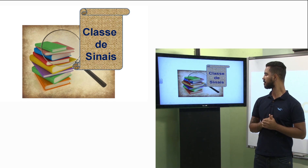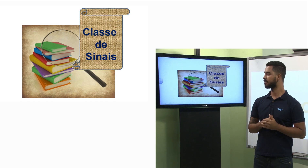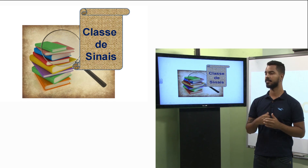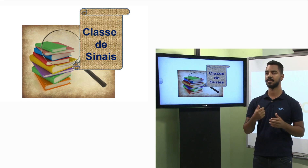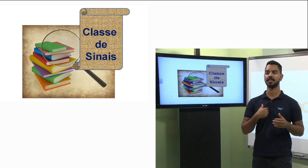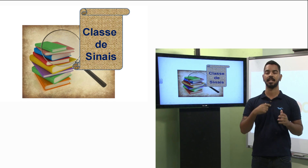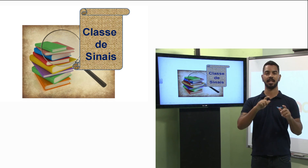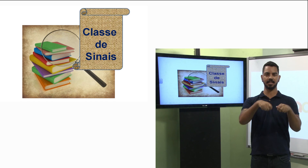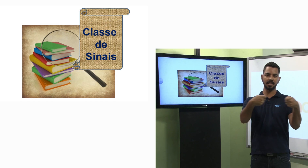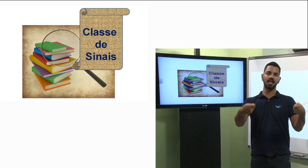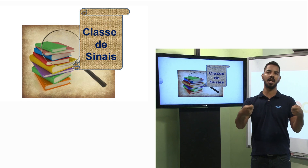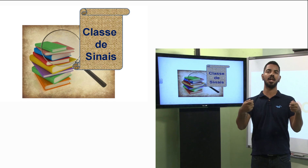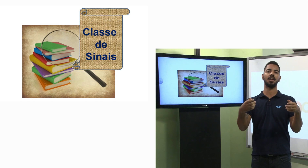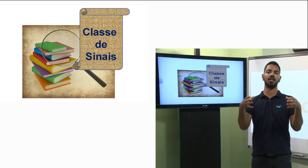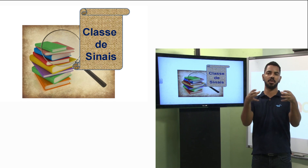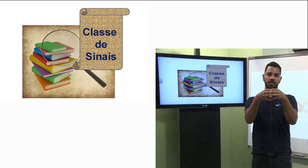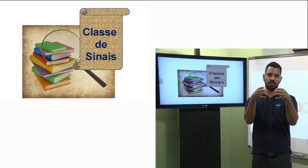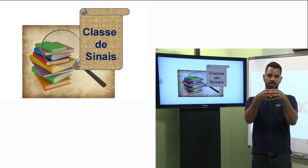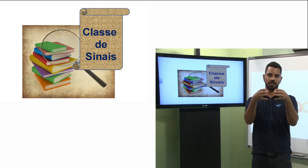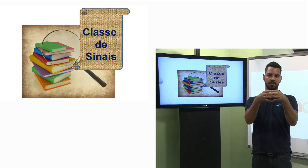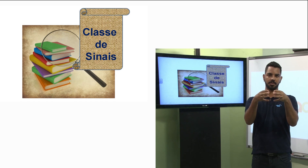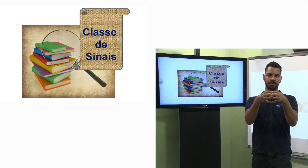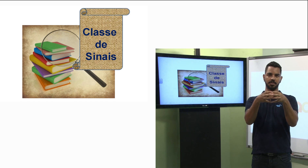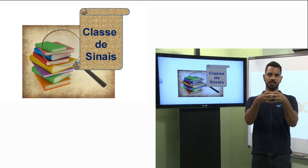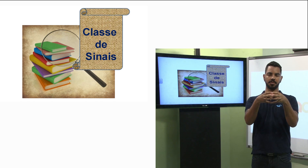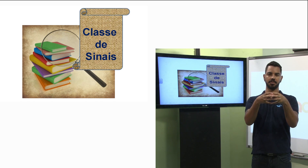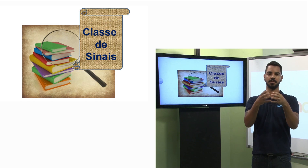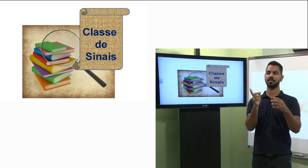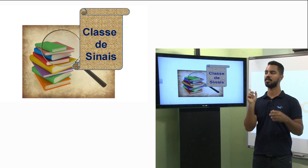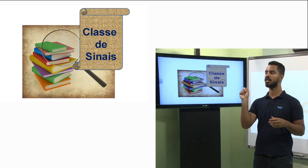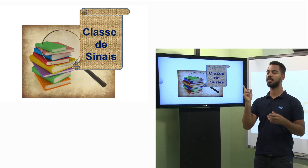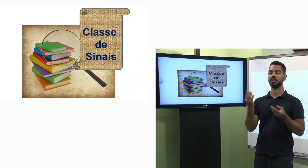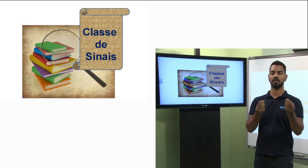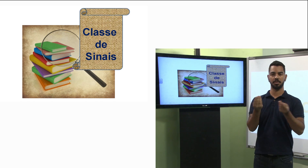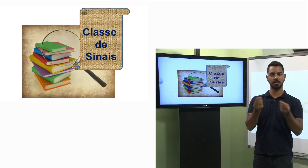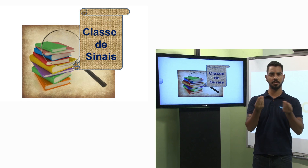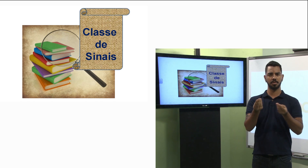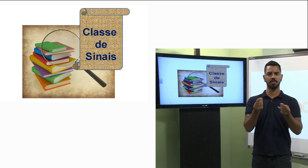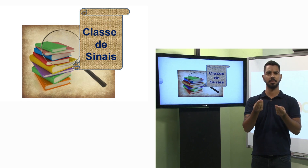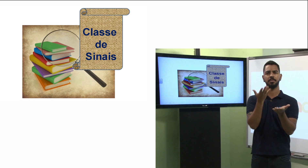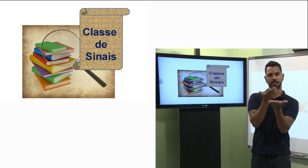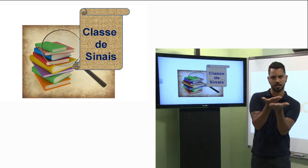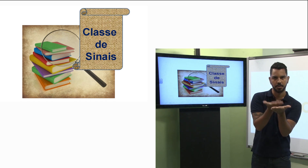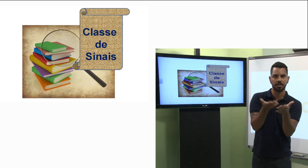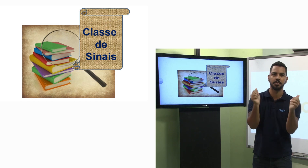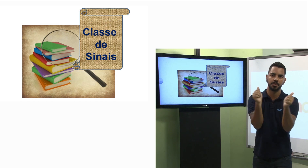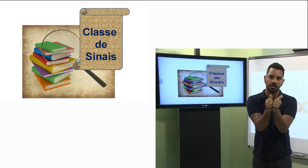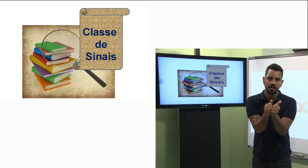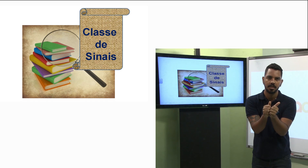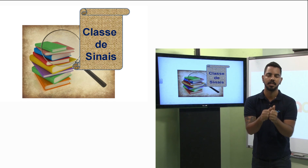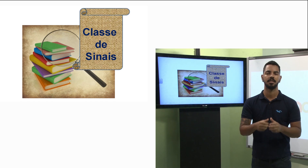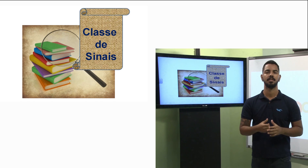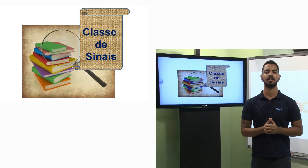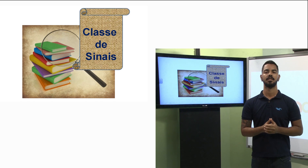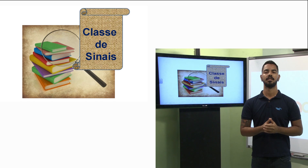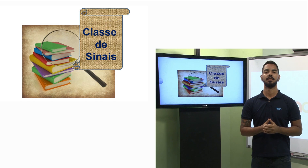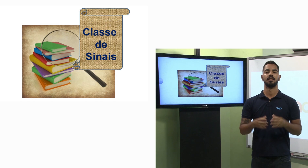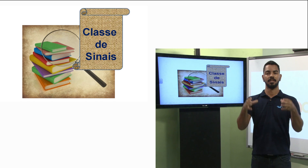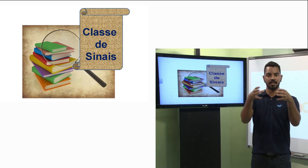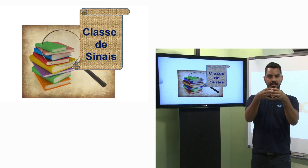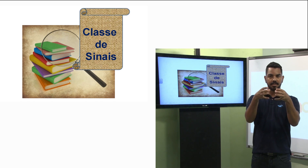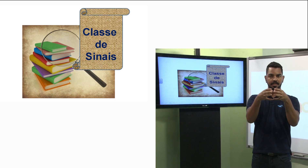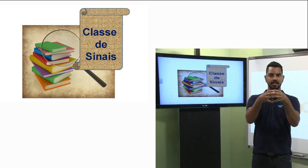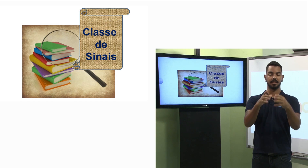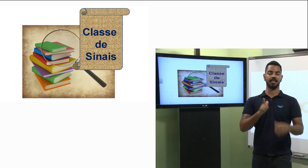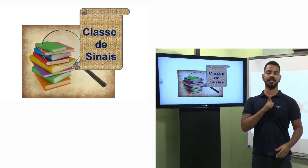nossa meta de trabalho, vamos conhecer juntos as classes de sinais, ou melhor, as classes gramaticais dos